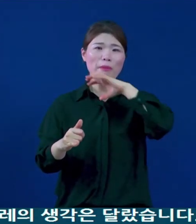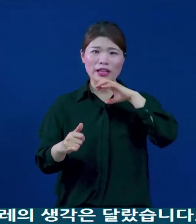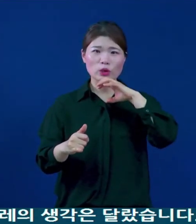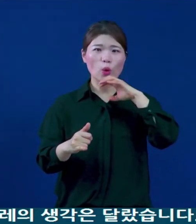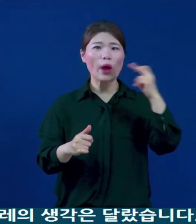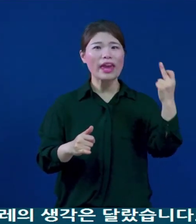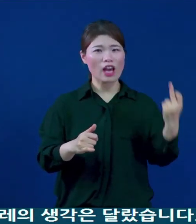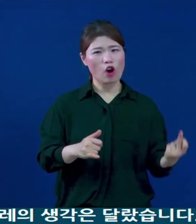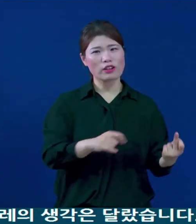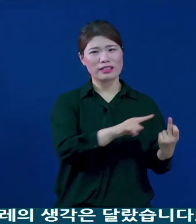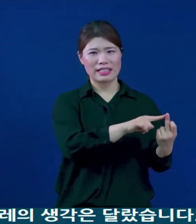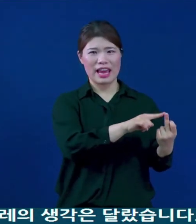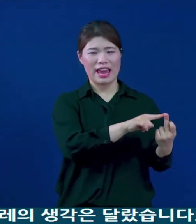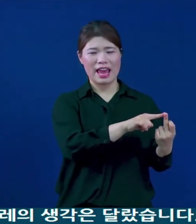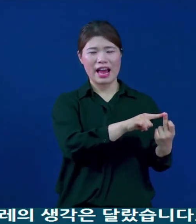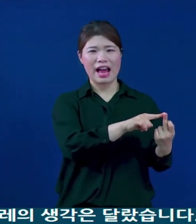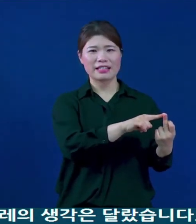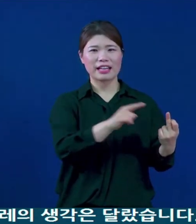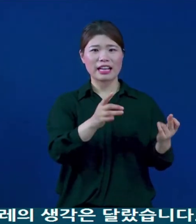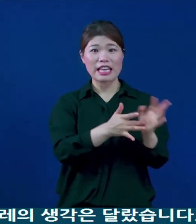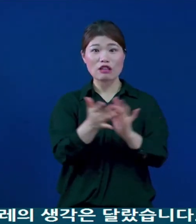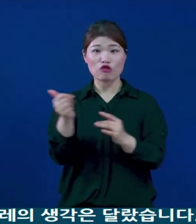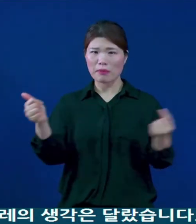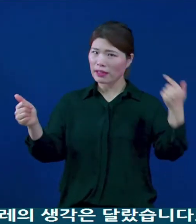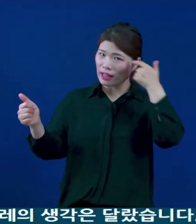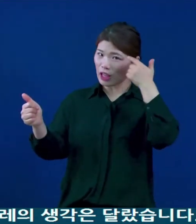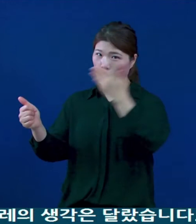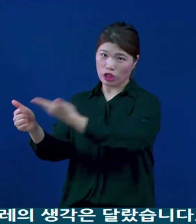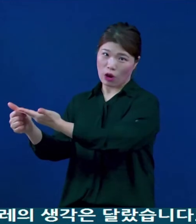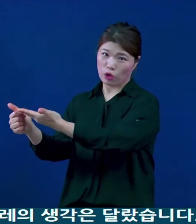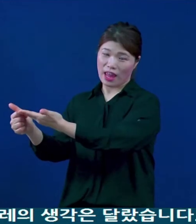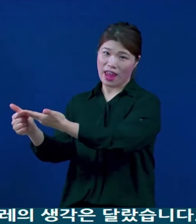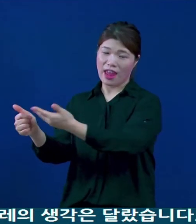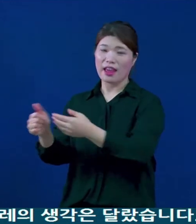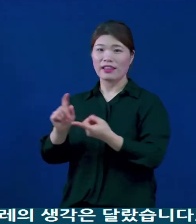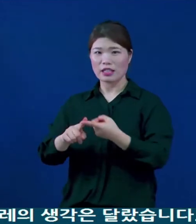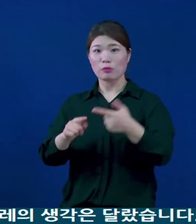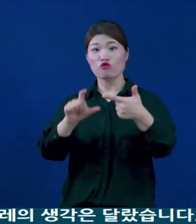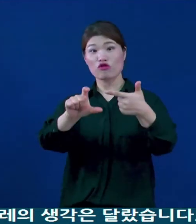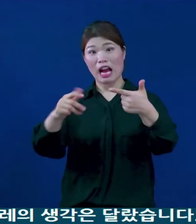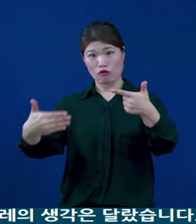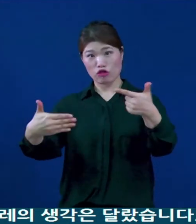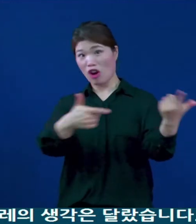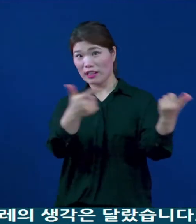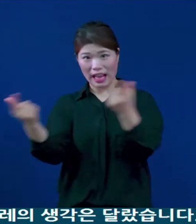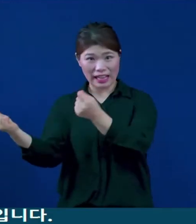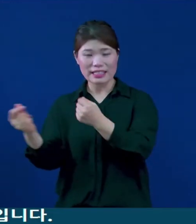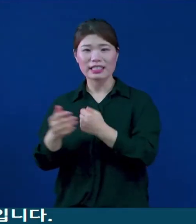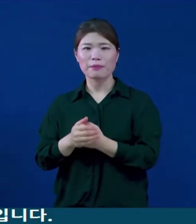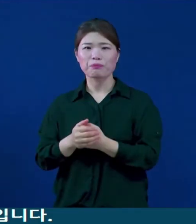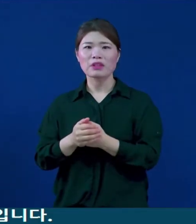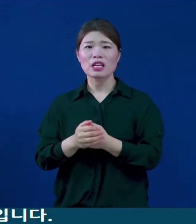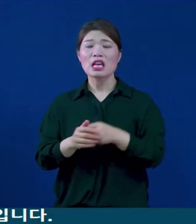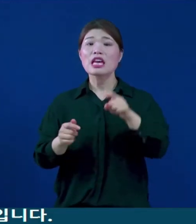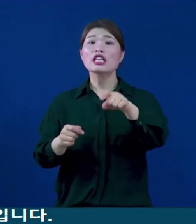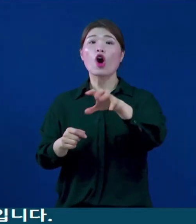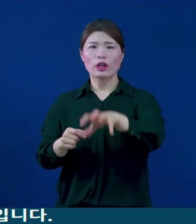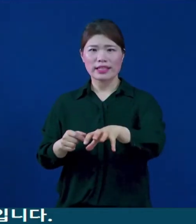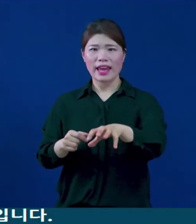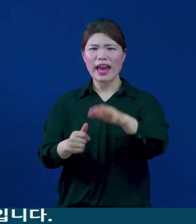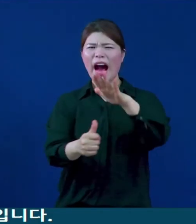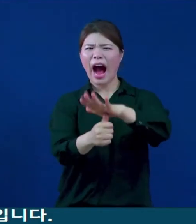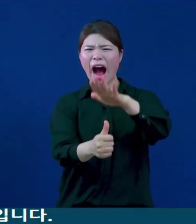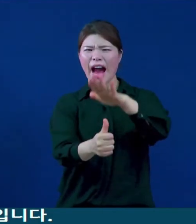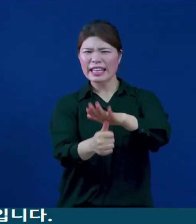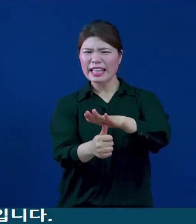형제 안드레가 예수께 여짜오되 어떤 믿음을 가졌는지 9절을 읽어보십시다. 같이 읽겠습니다. 여기